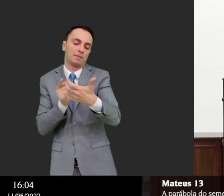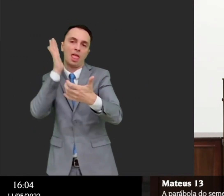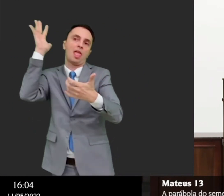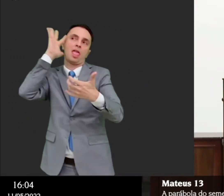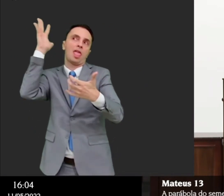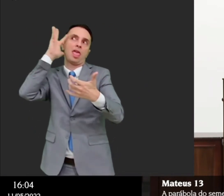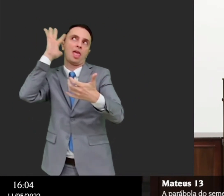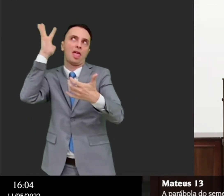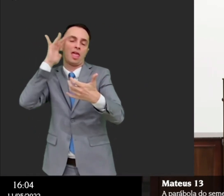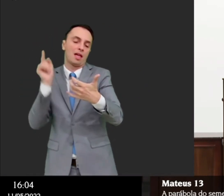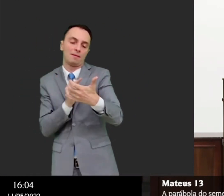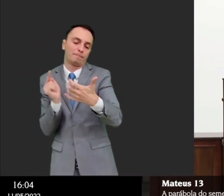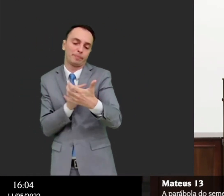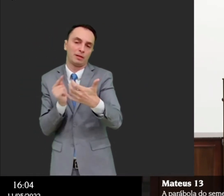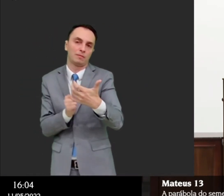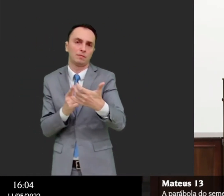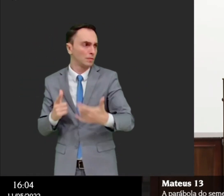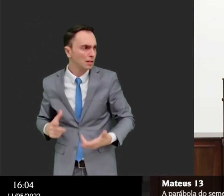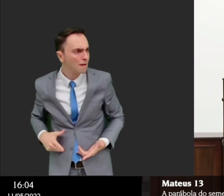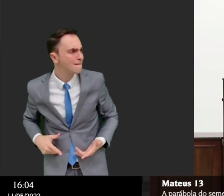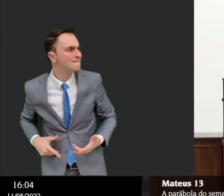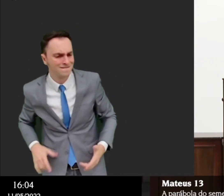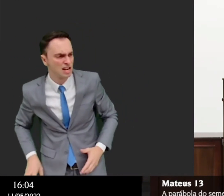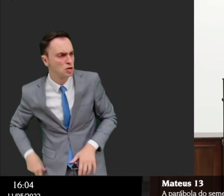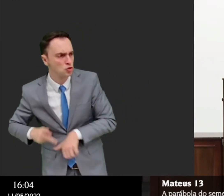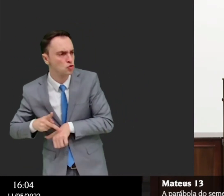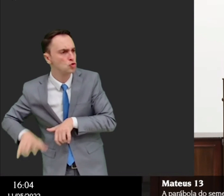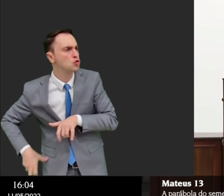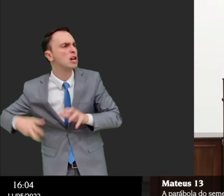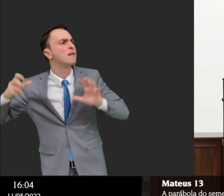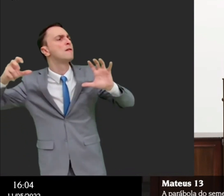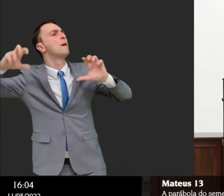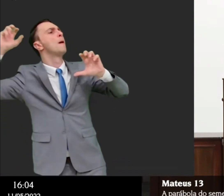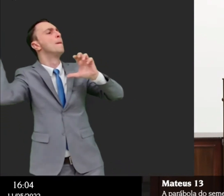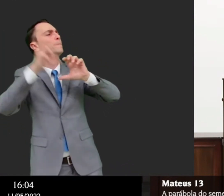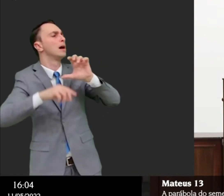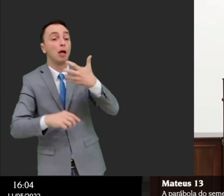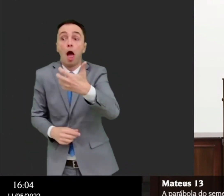o... como é que chama? O motorista. Por quê?